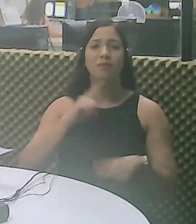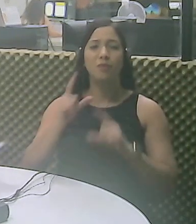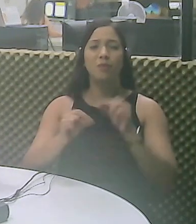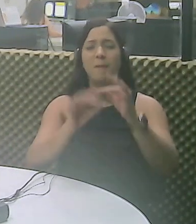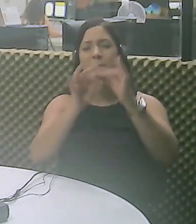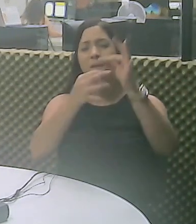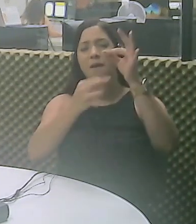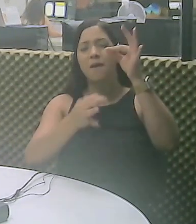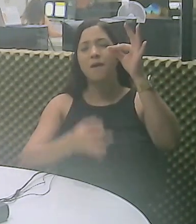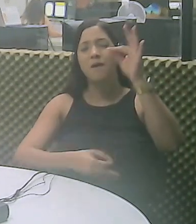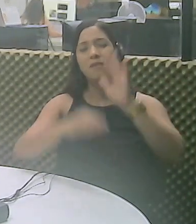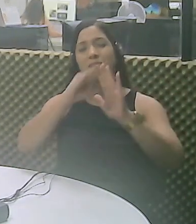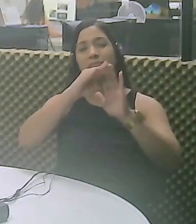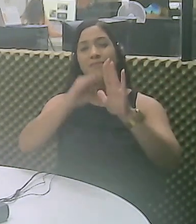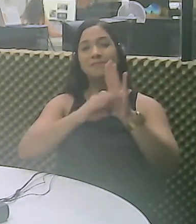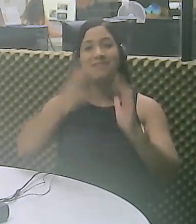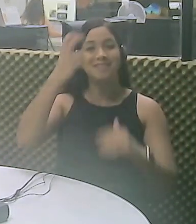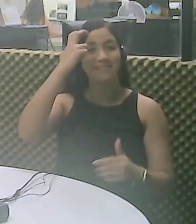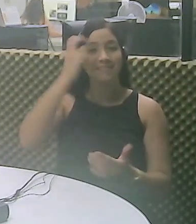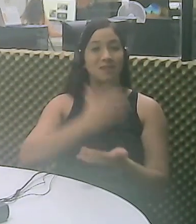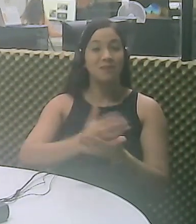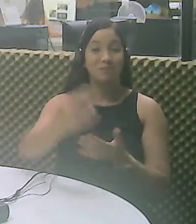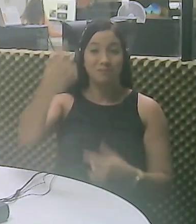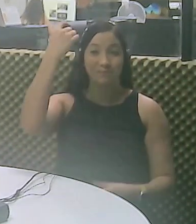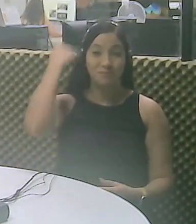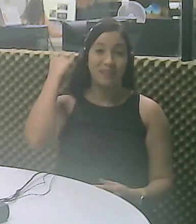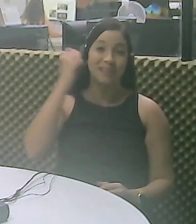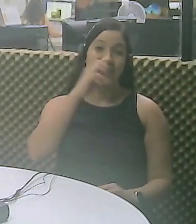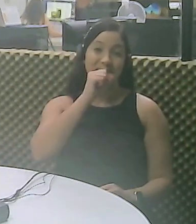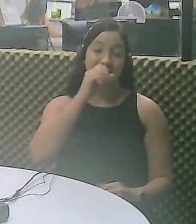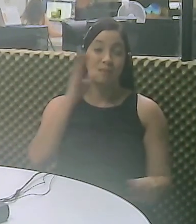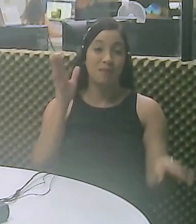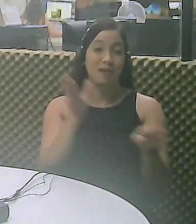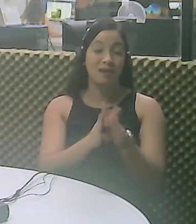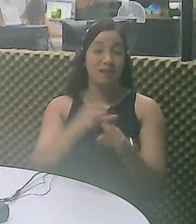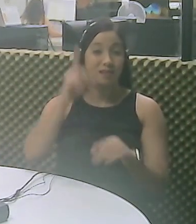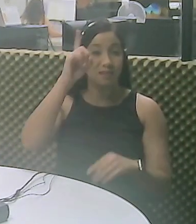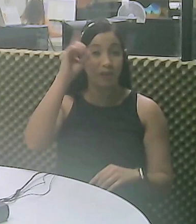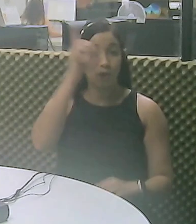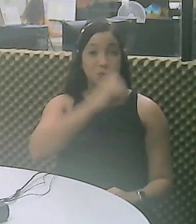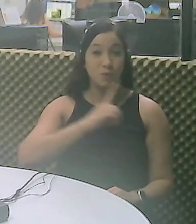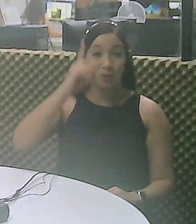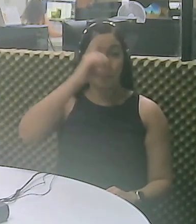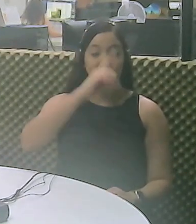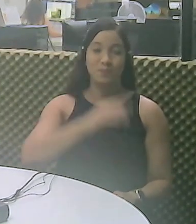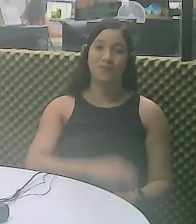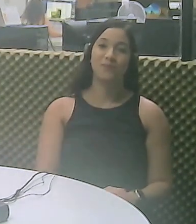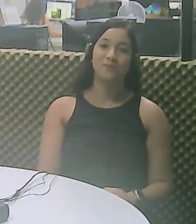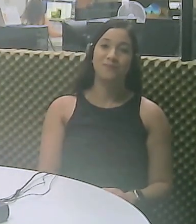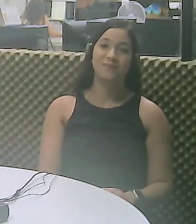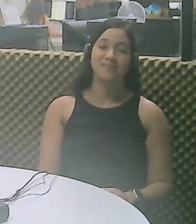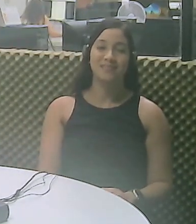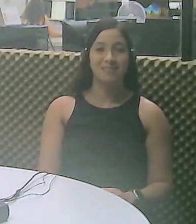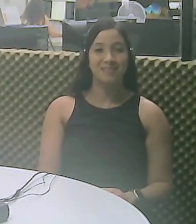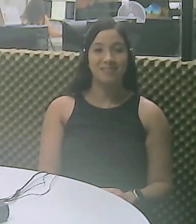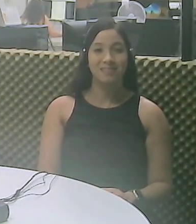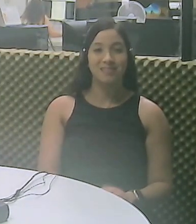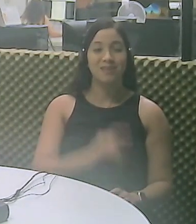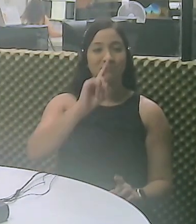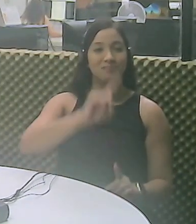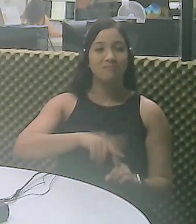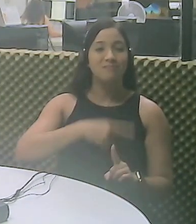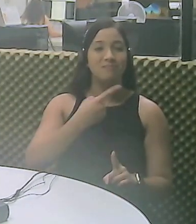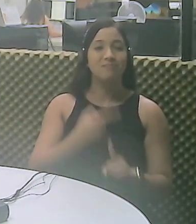extensa programação cultural que começou no último sábado e segue até o próximo domingo. Mais uma